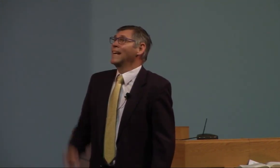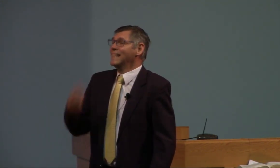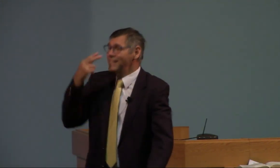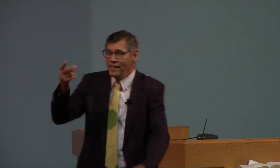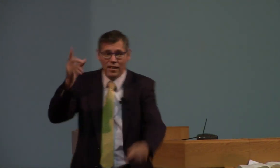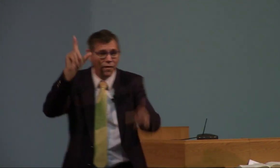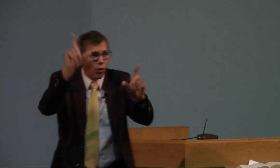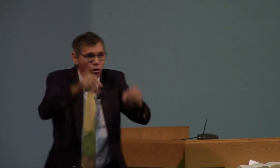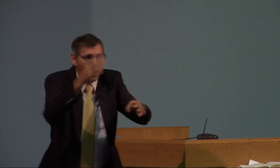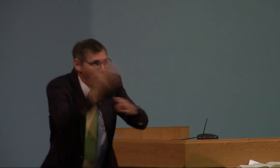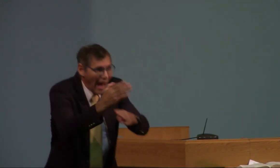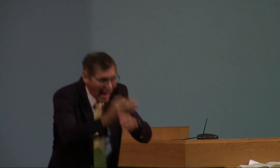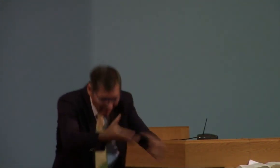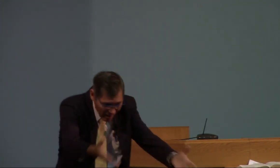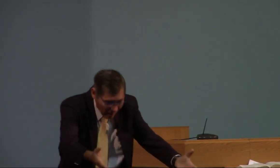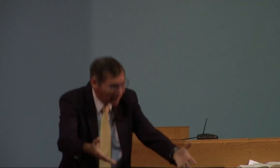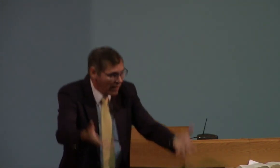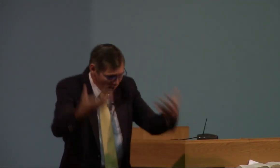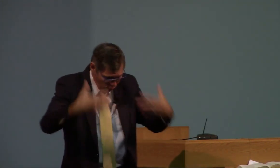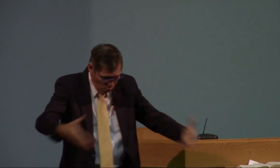sien die wonderwerke hiervoor.